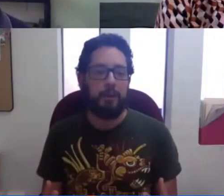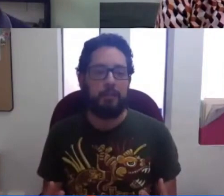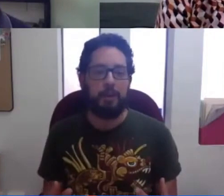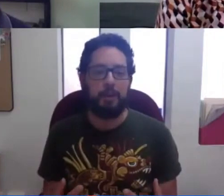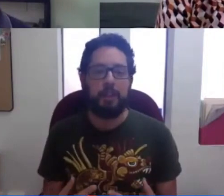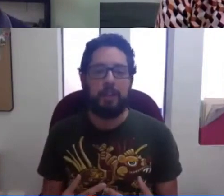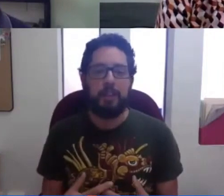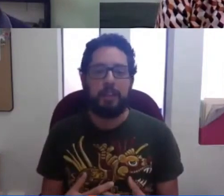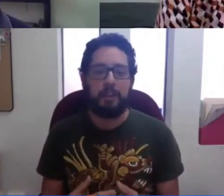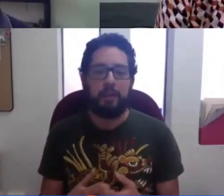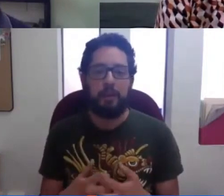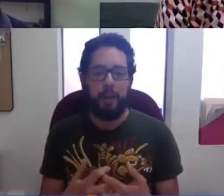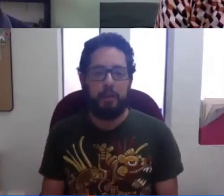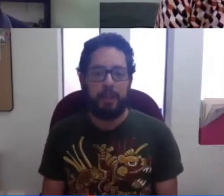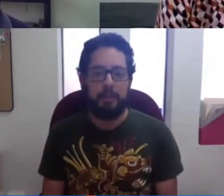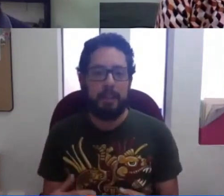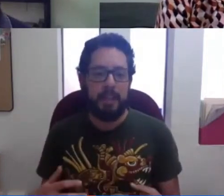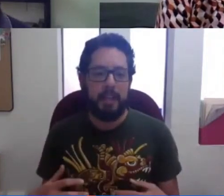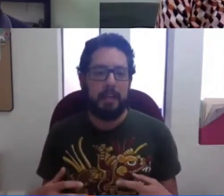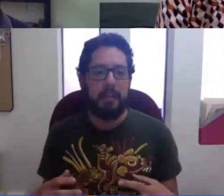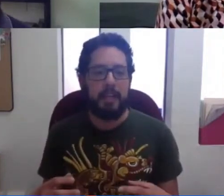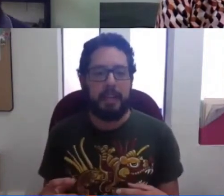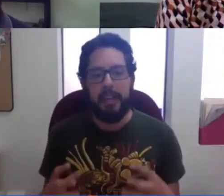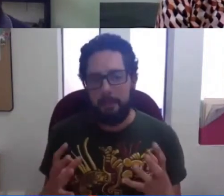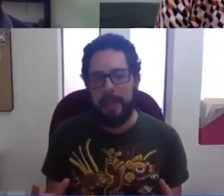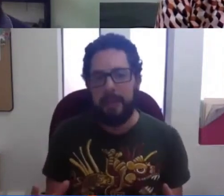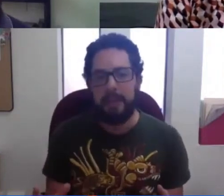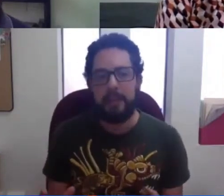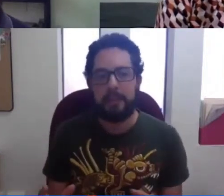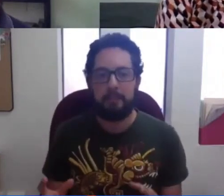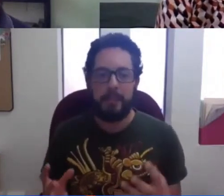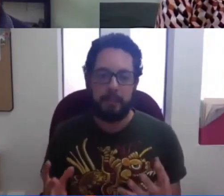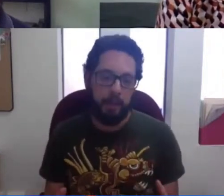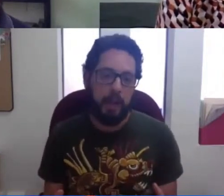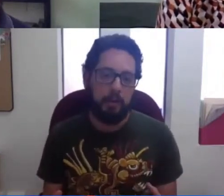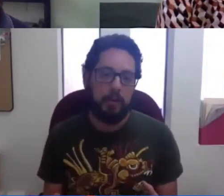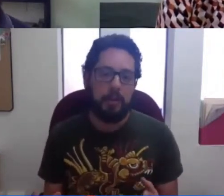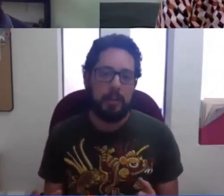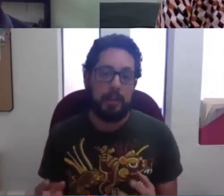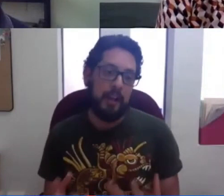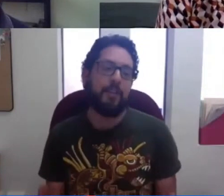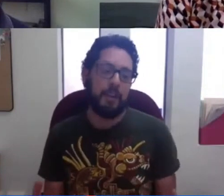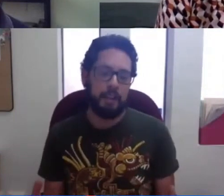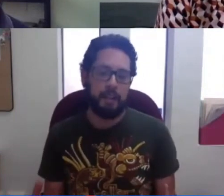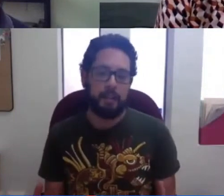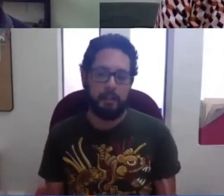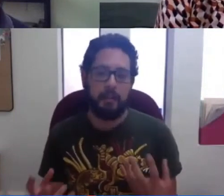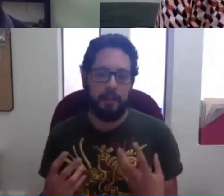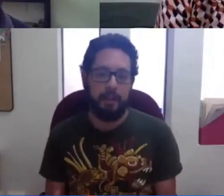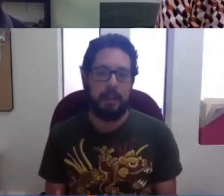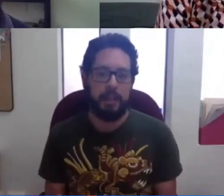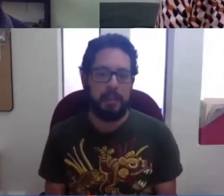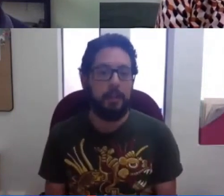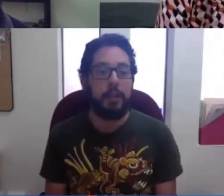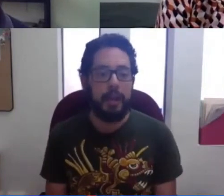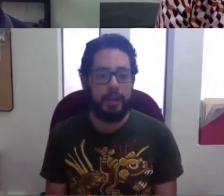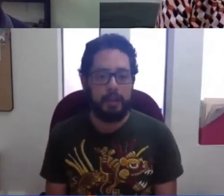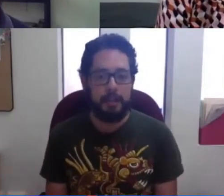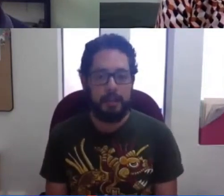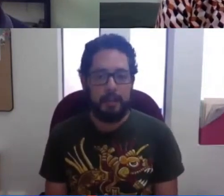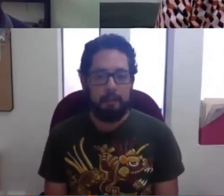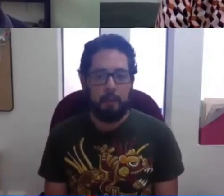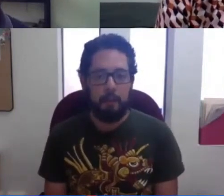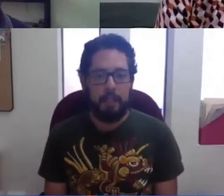ver algunos símbolos, ¿no?, en cuanto a la matemática y también mencionarlo, qué le falta, ¿no?, qué falta, hacia dónde